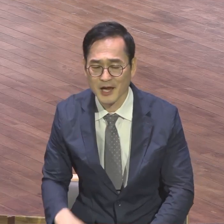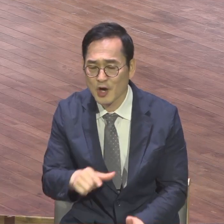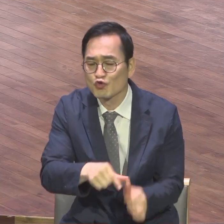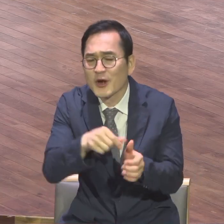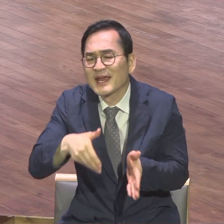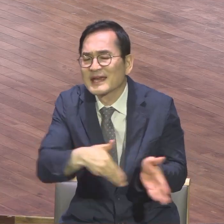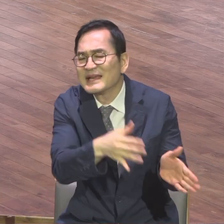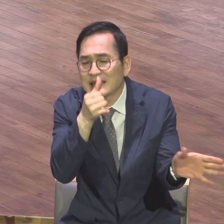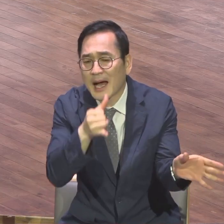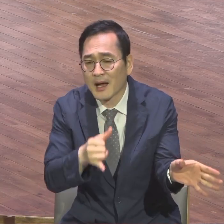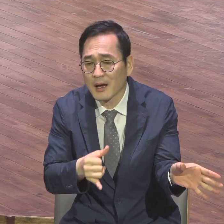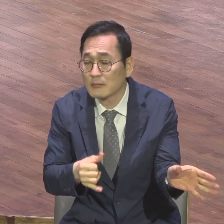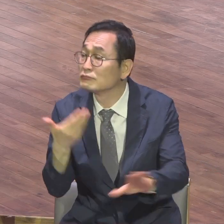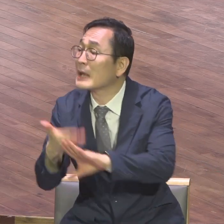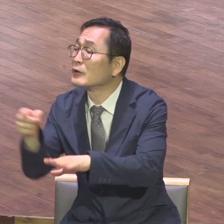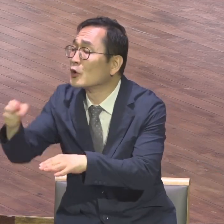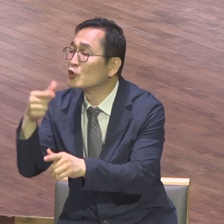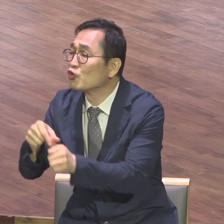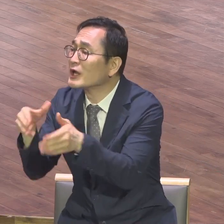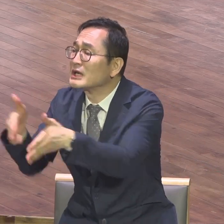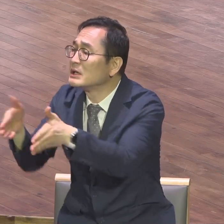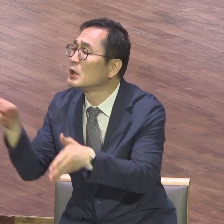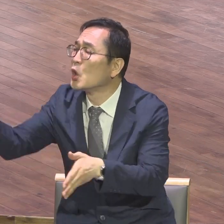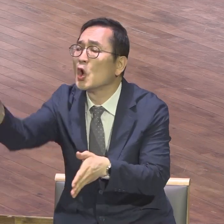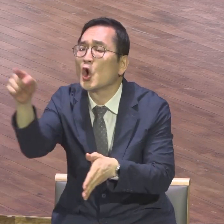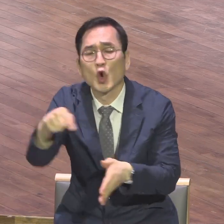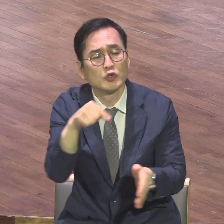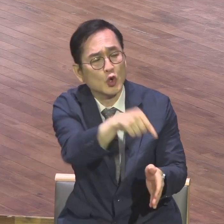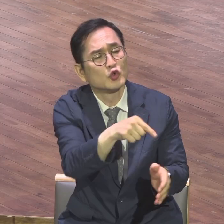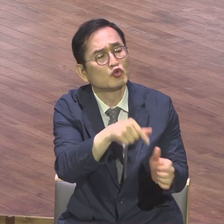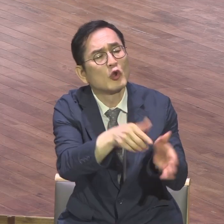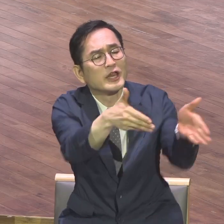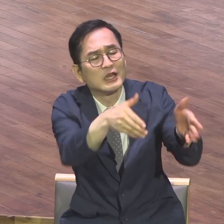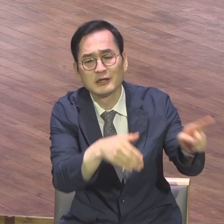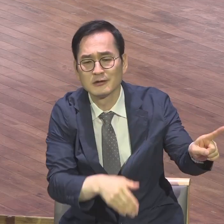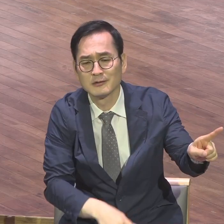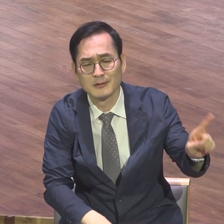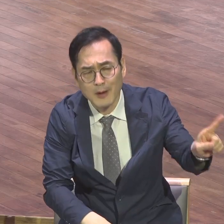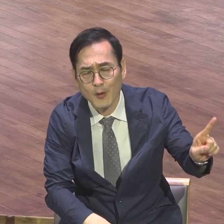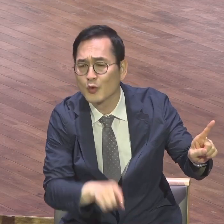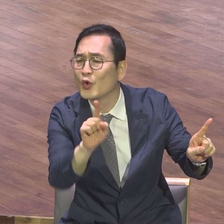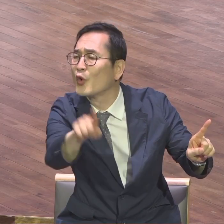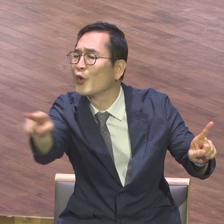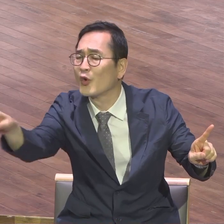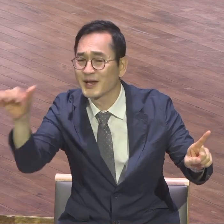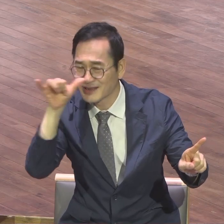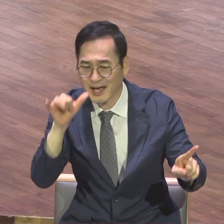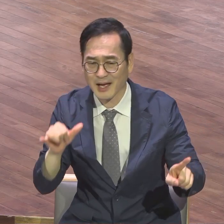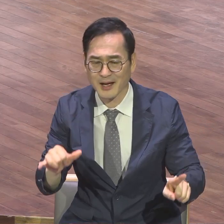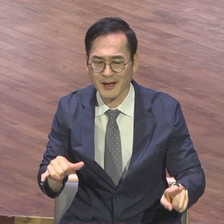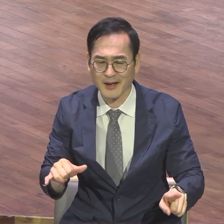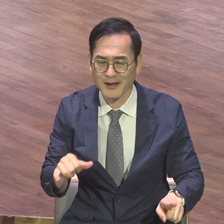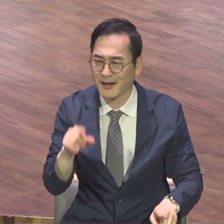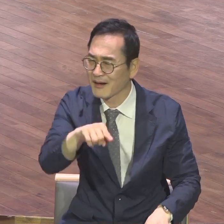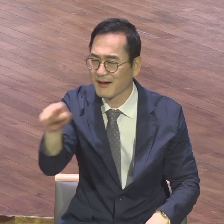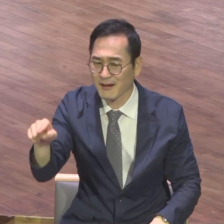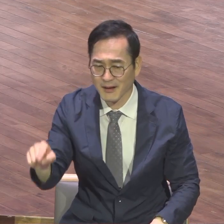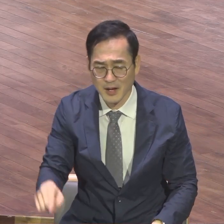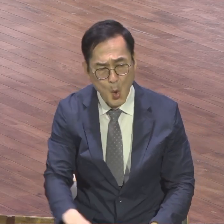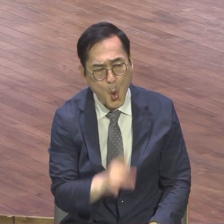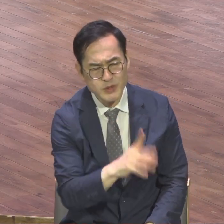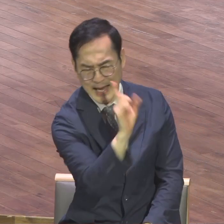이 여자가 하는 말은 그냥 다 구원의 모든 종교는 다 구원이다라고 하는 식으로 종교